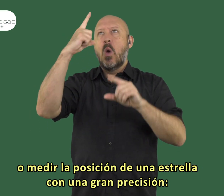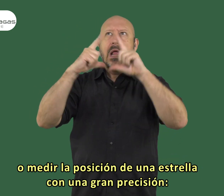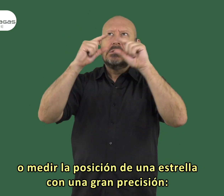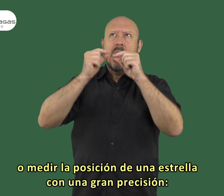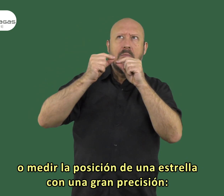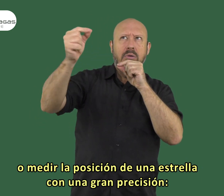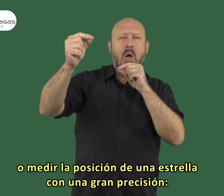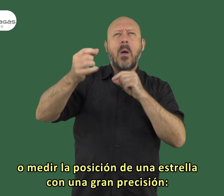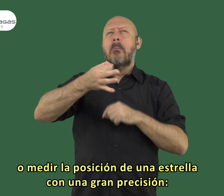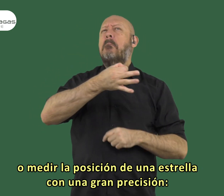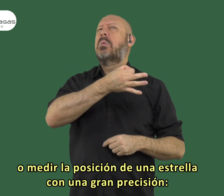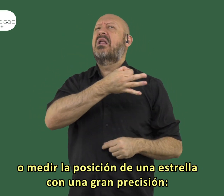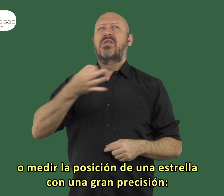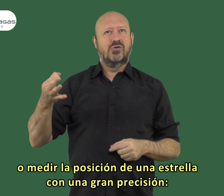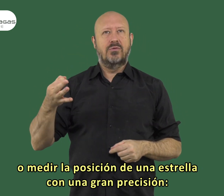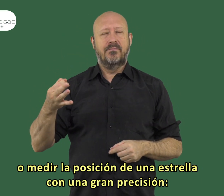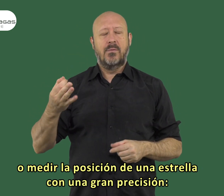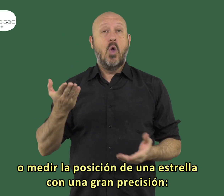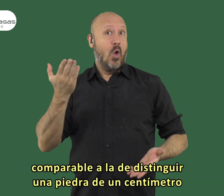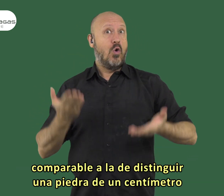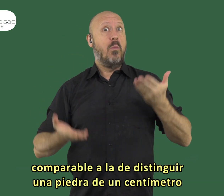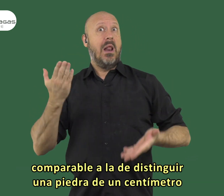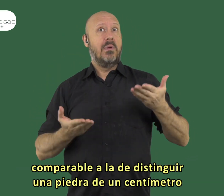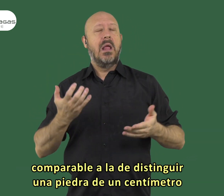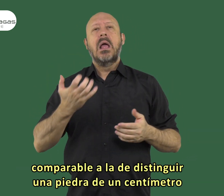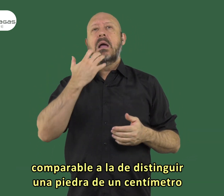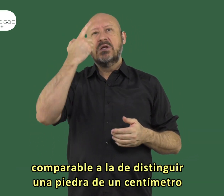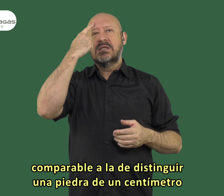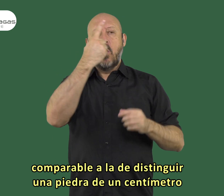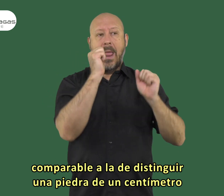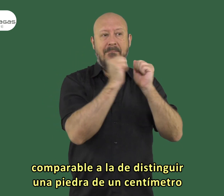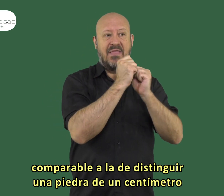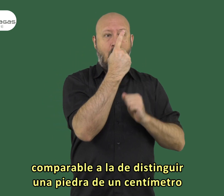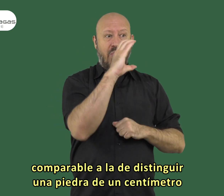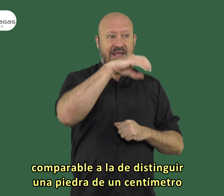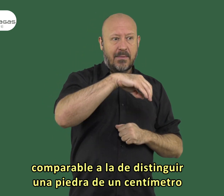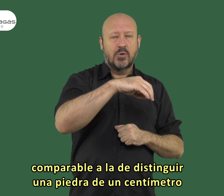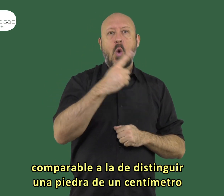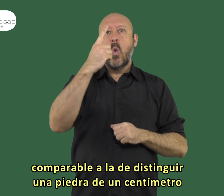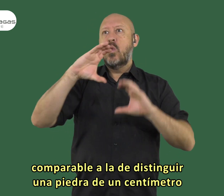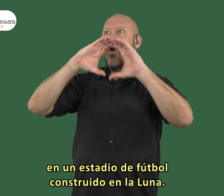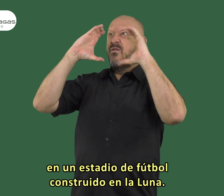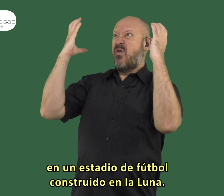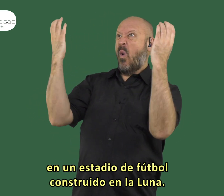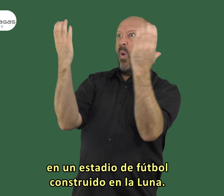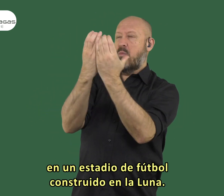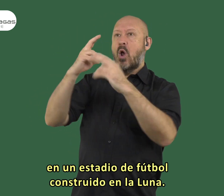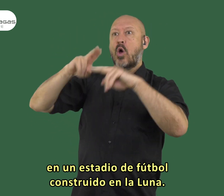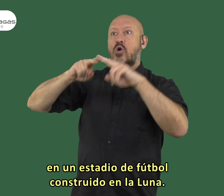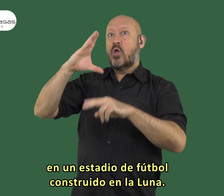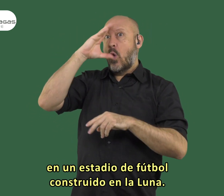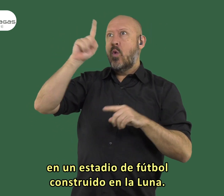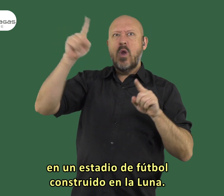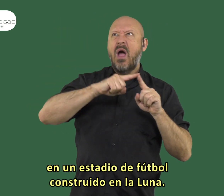medir la posición de una estrella con una gran precisión, comparable a la de distinguir una piedra de 1 centímetro en un estadio de